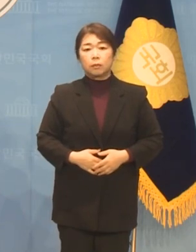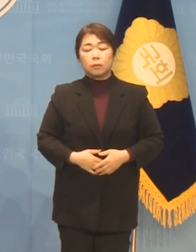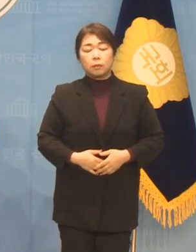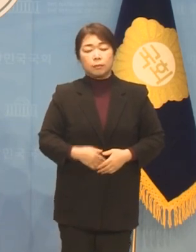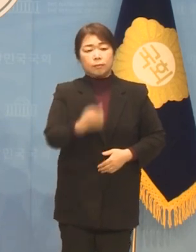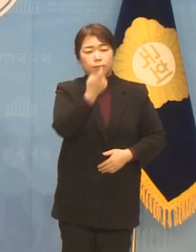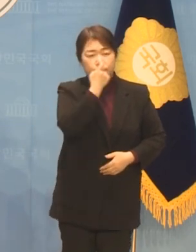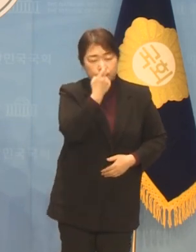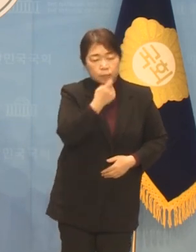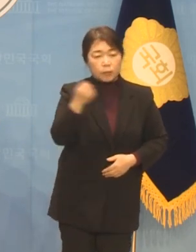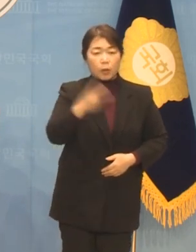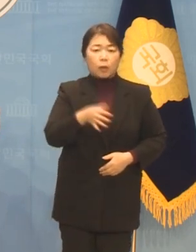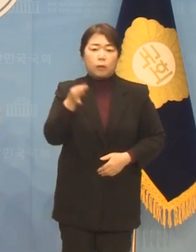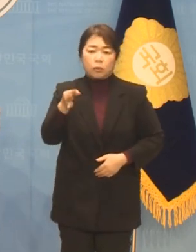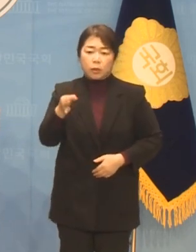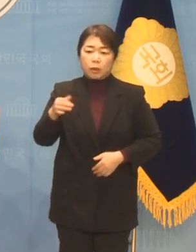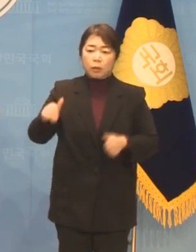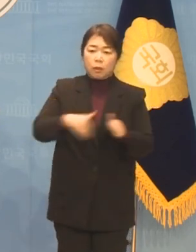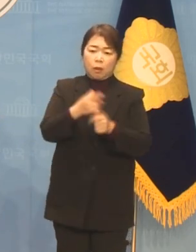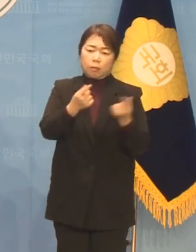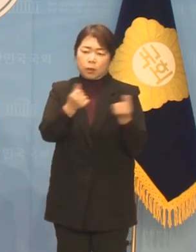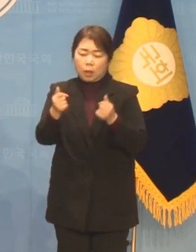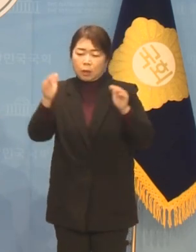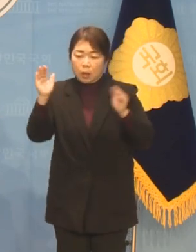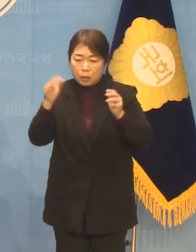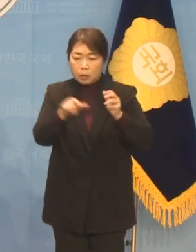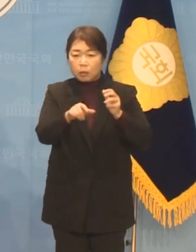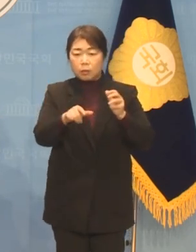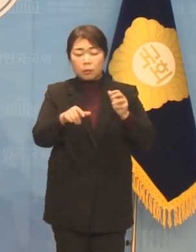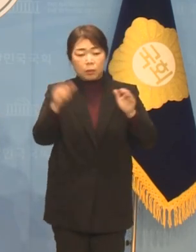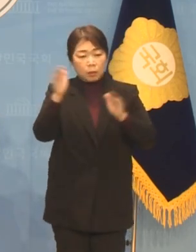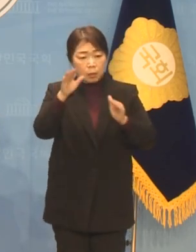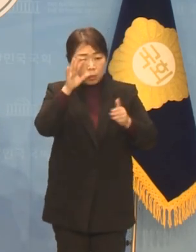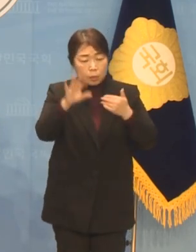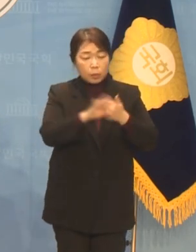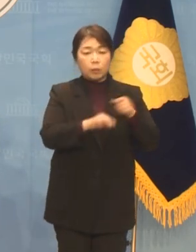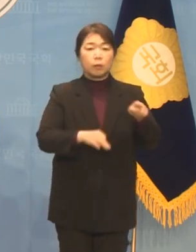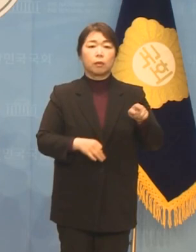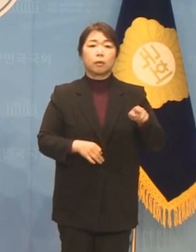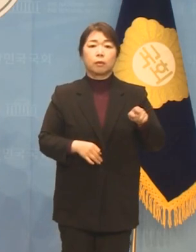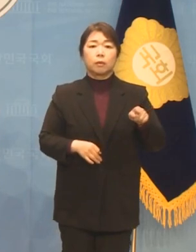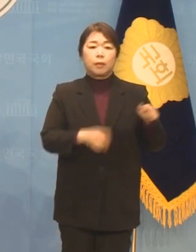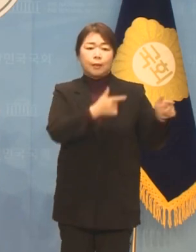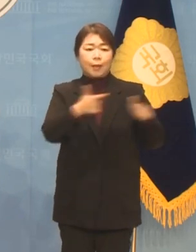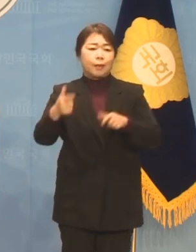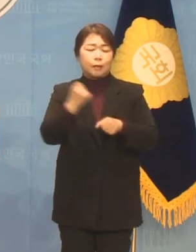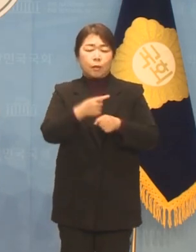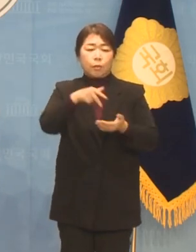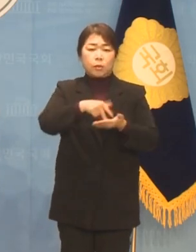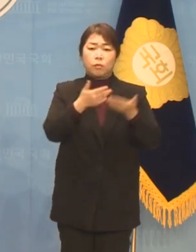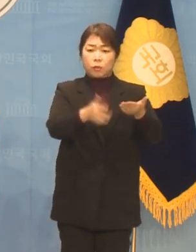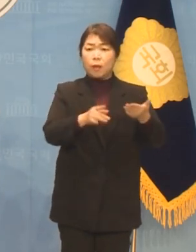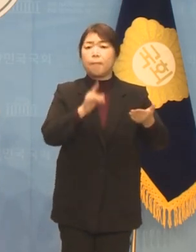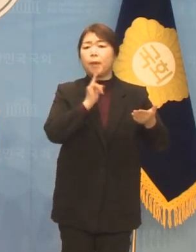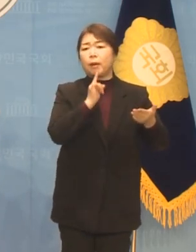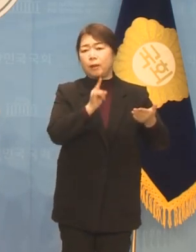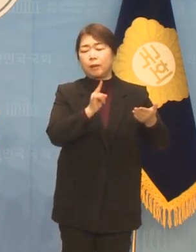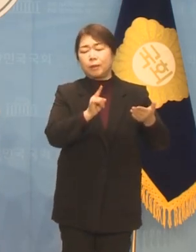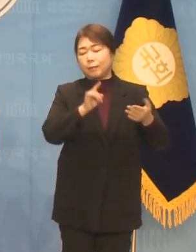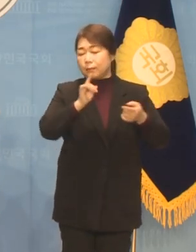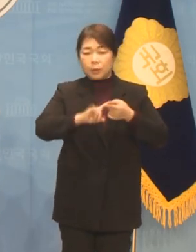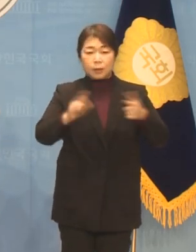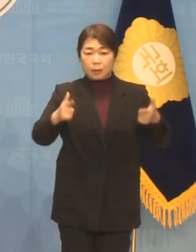학업적, 경제적으로 비슷한 상황에 놓인 아이들만 놓은 이들 학교에서 다양성을 보장한다는 말